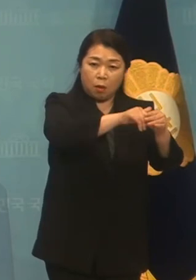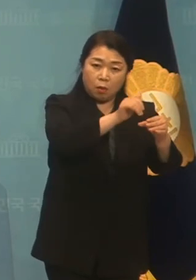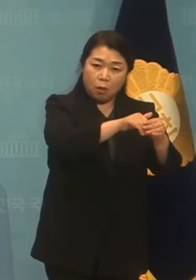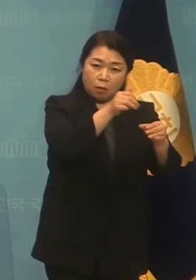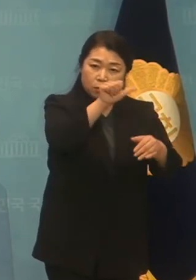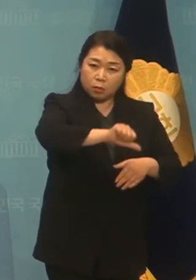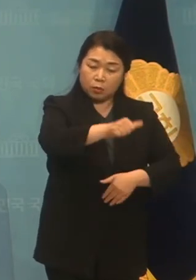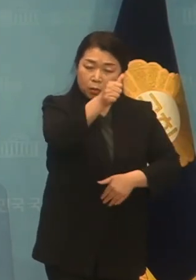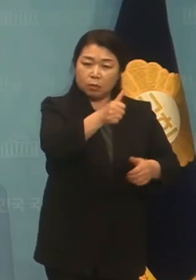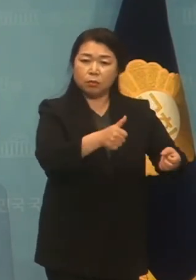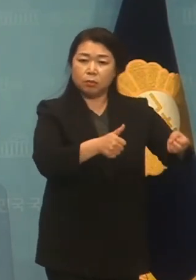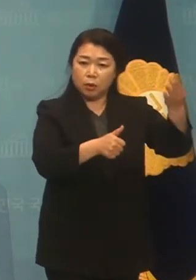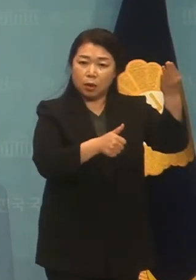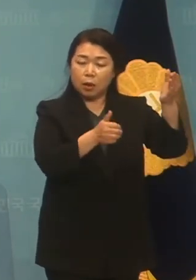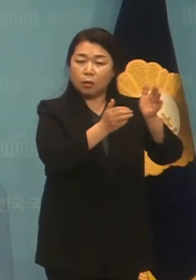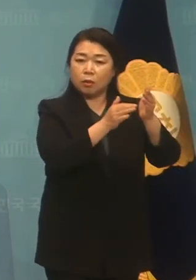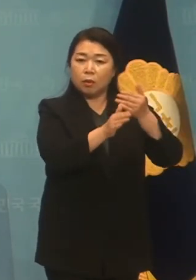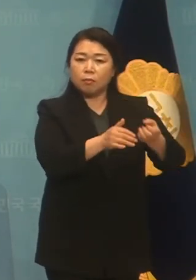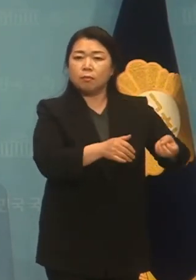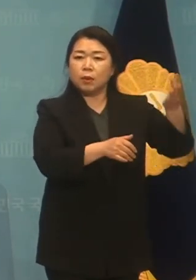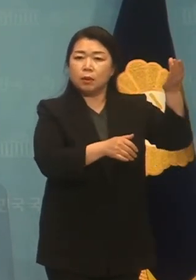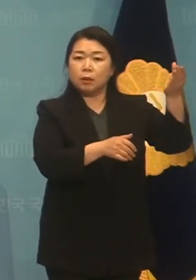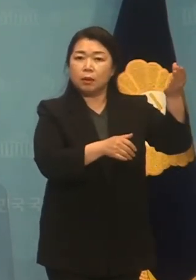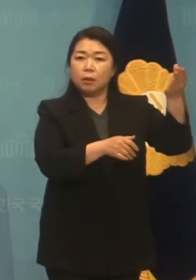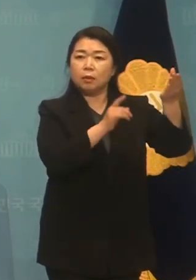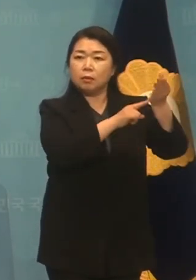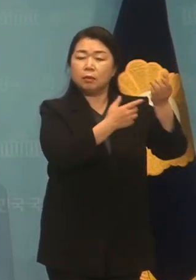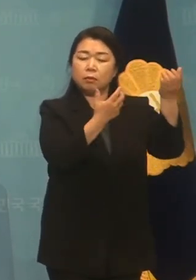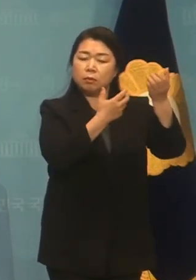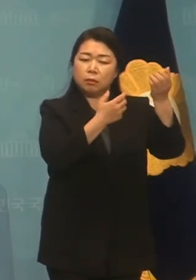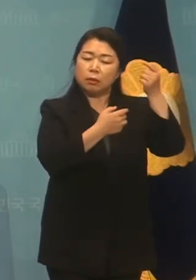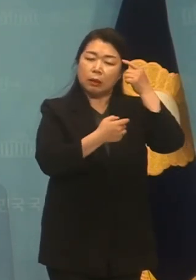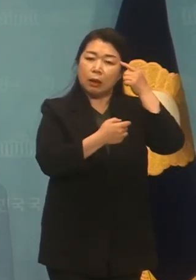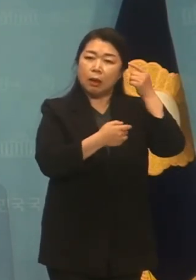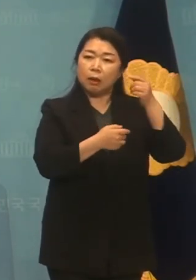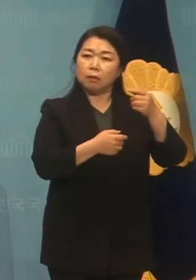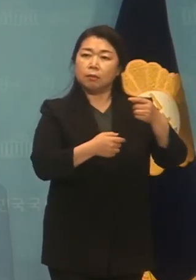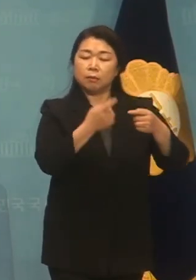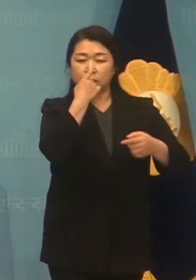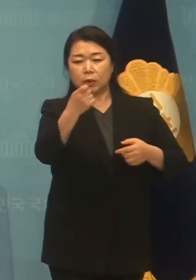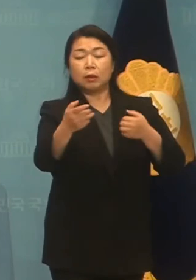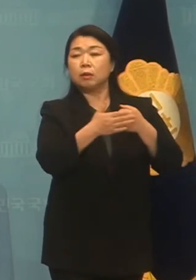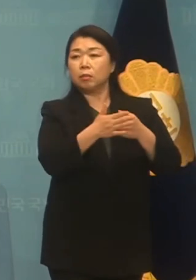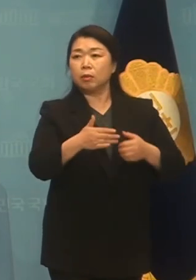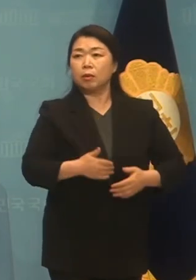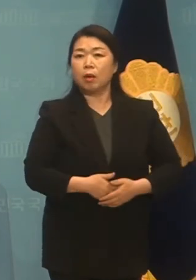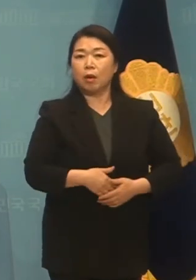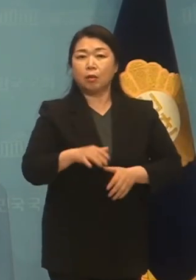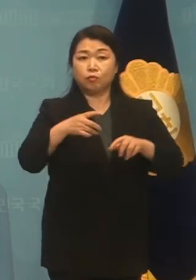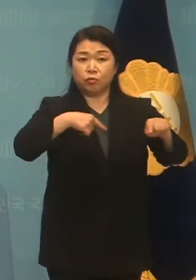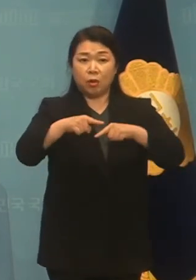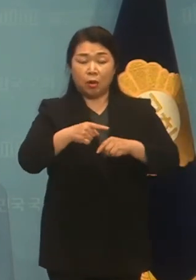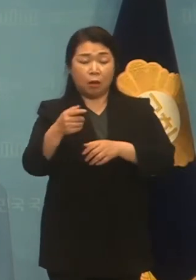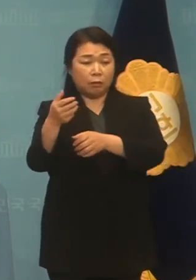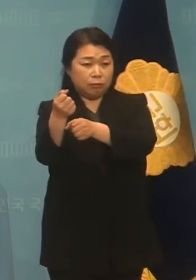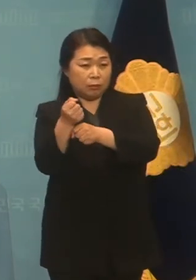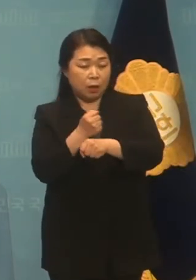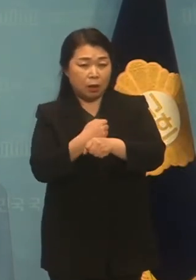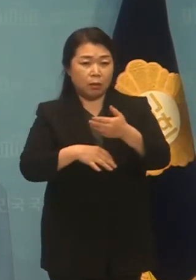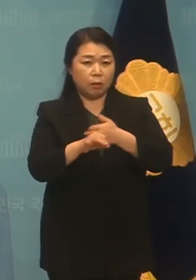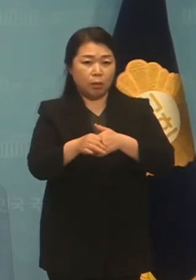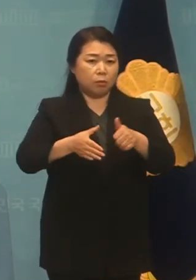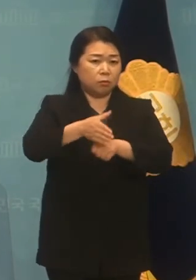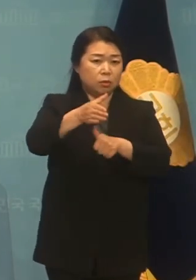선거에 승리하고 그 승리의 취함에 따라 국정까지 발목 잡으려고 한다면